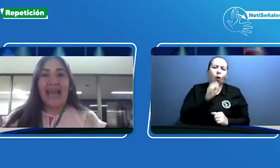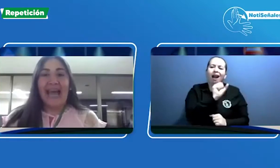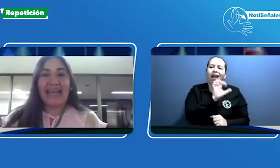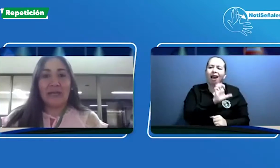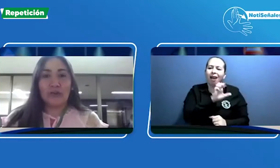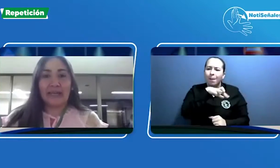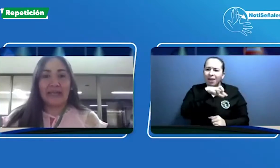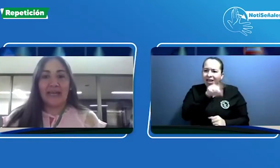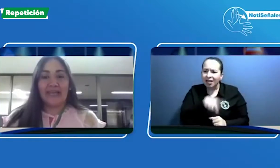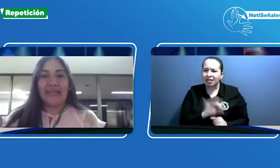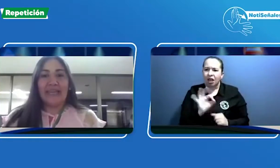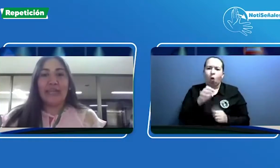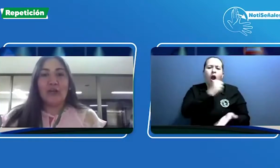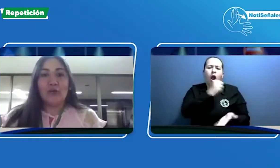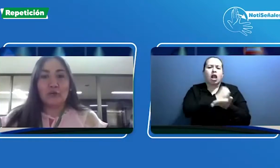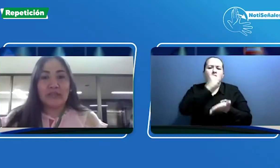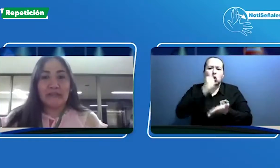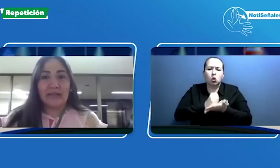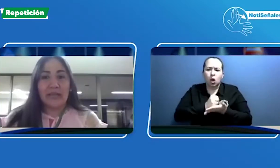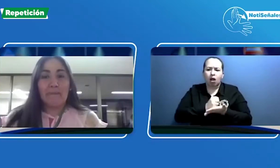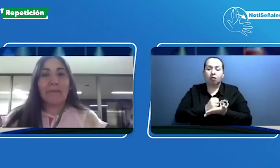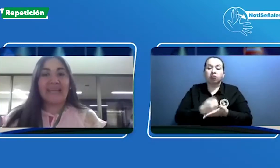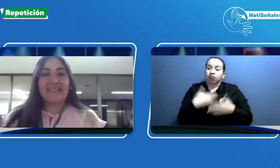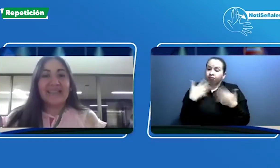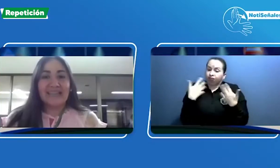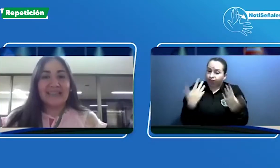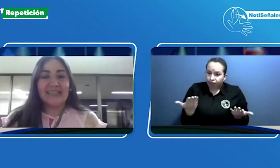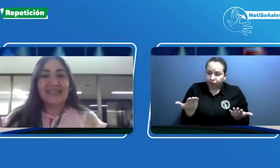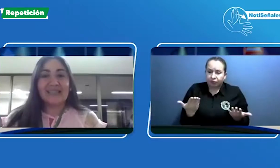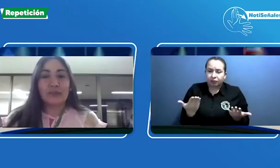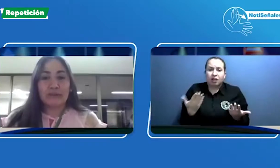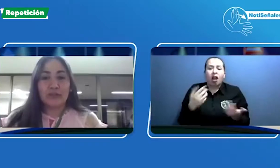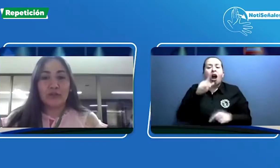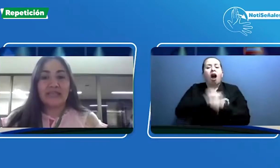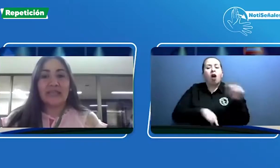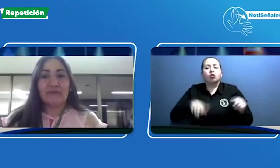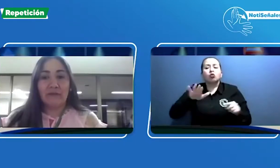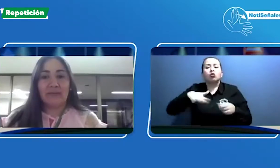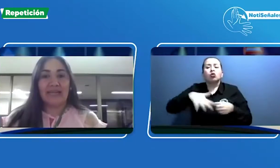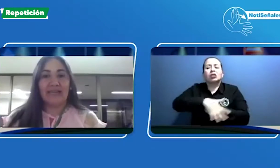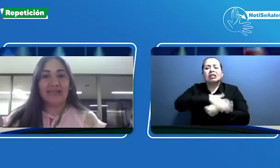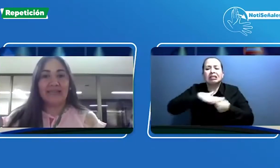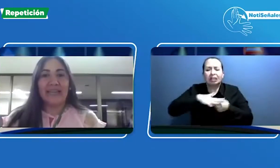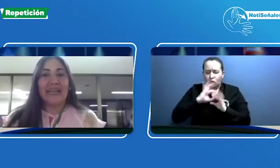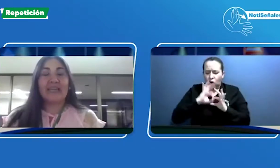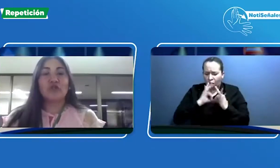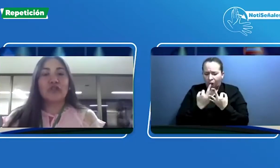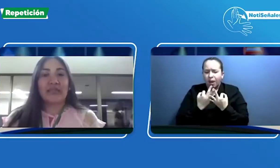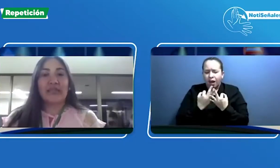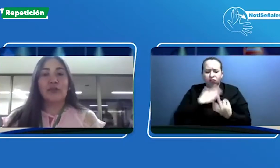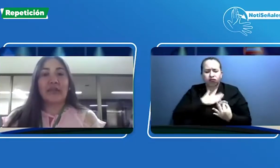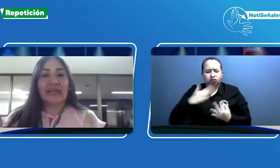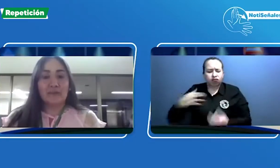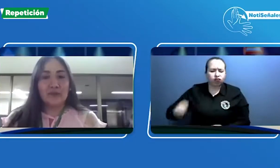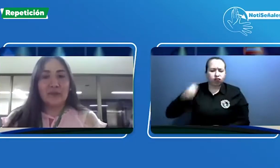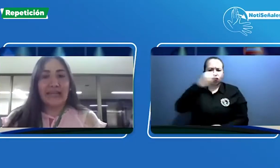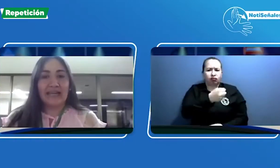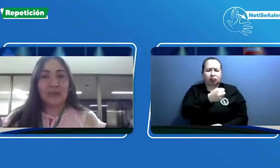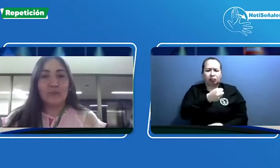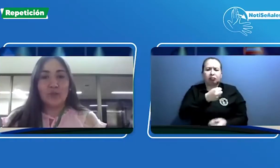a la notaría inclusive para ciertas situaciones familiares eso sí lo